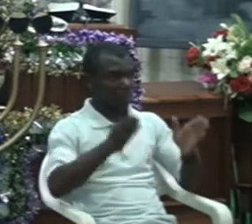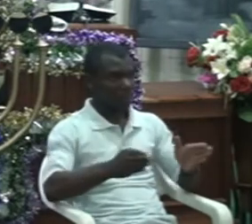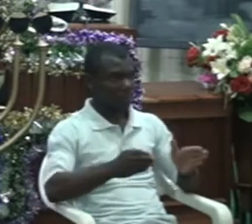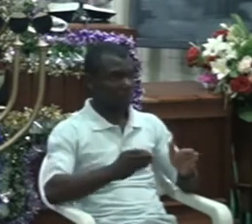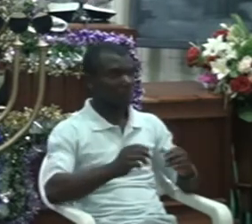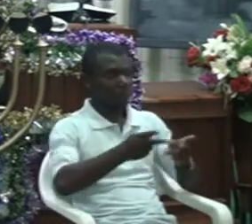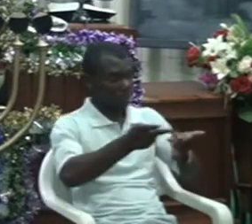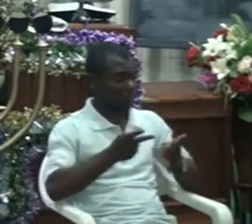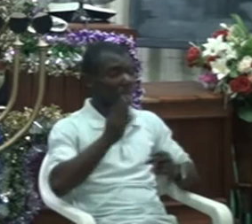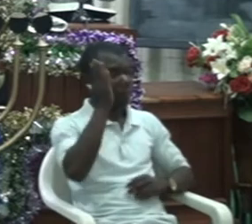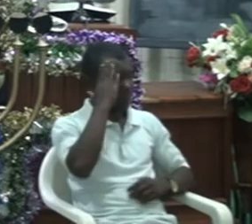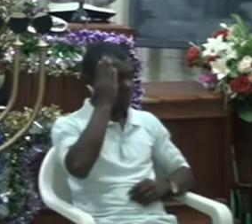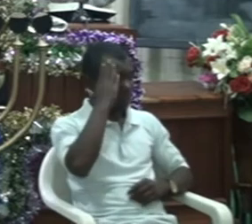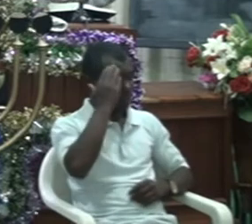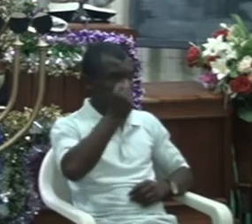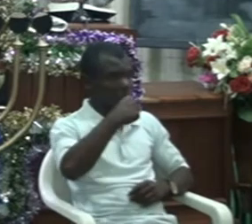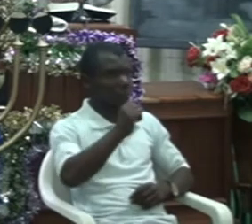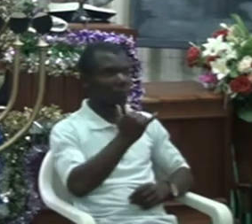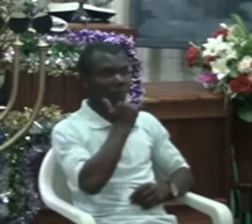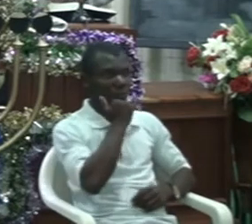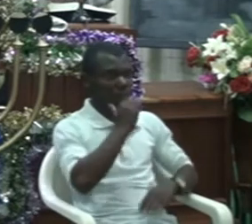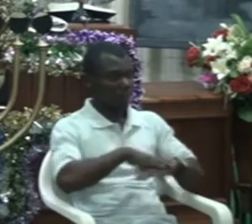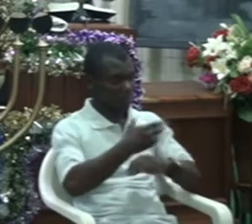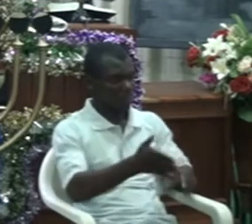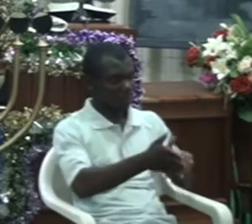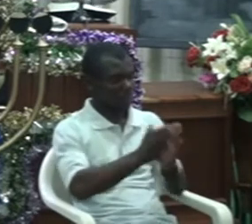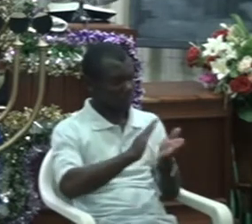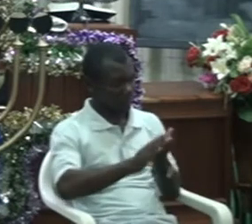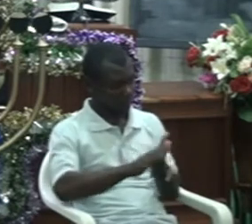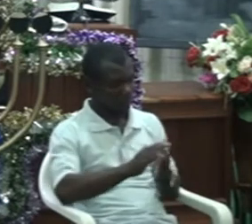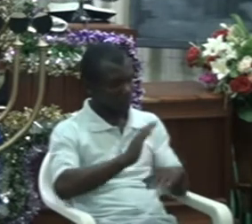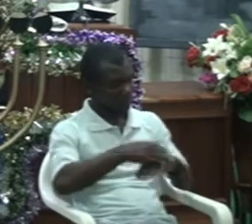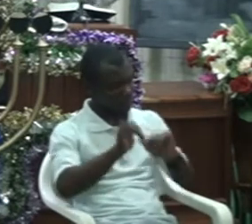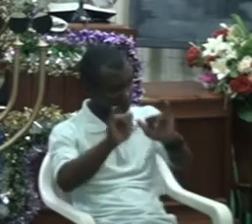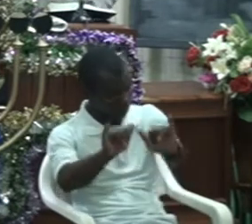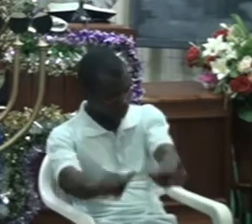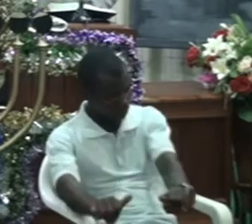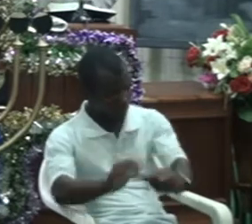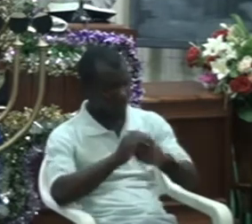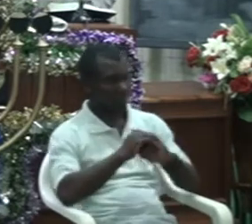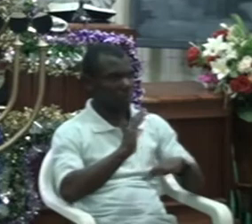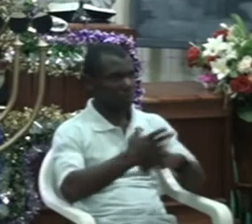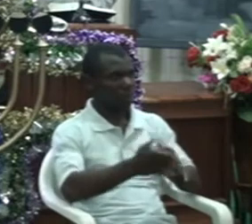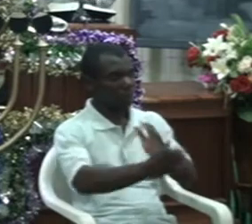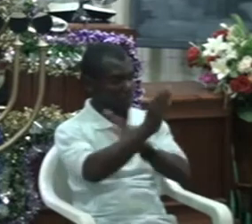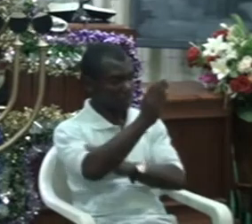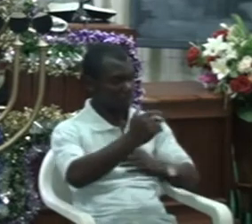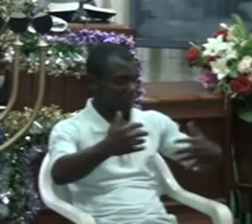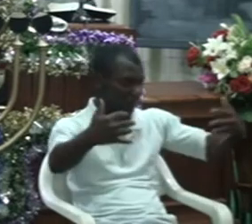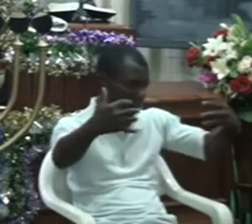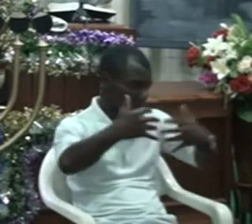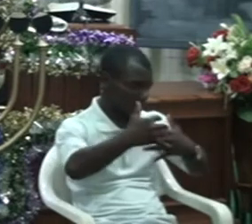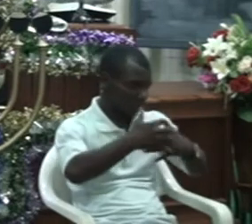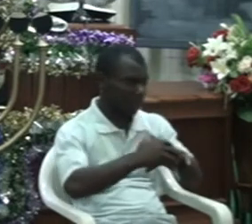il veut d'abord, il veut reconnaître sa faute, qu'il se répande et qu'il abandonne ça. Et que